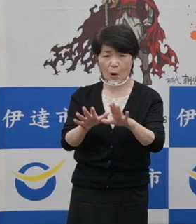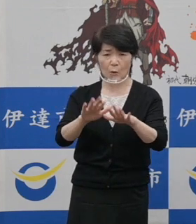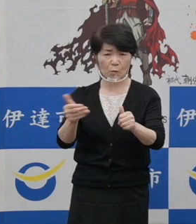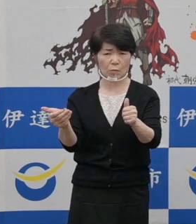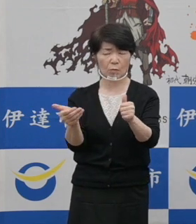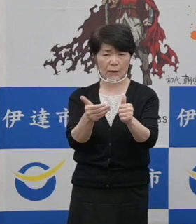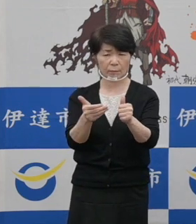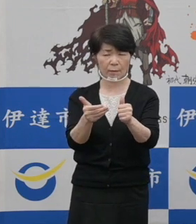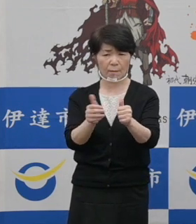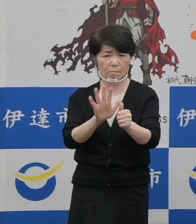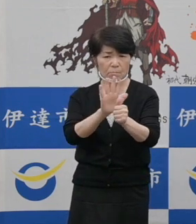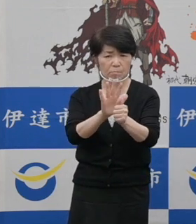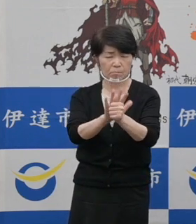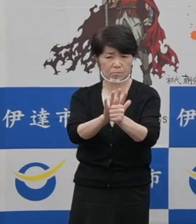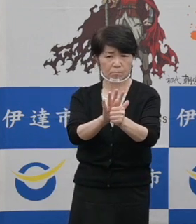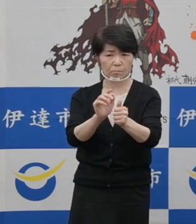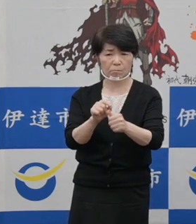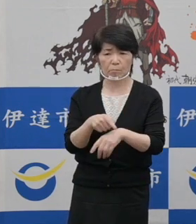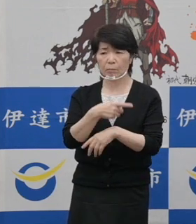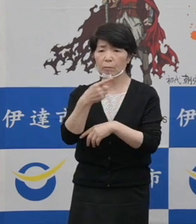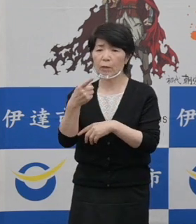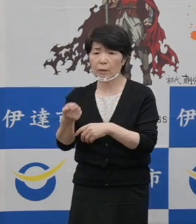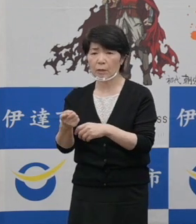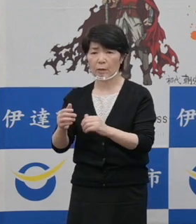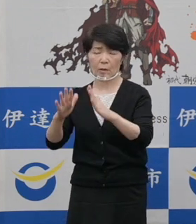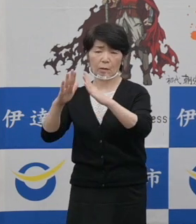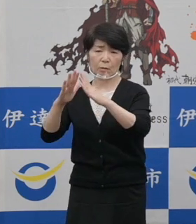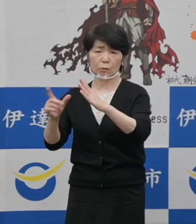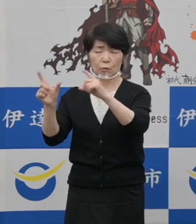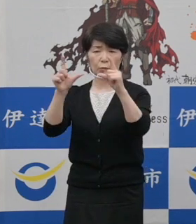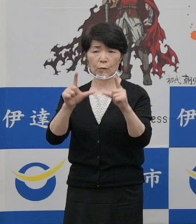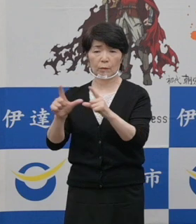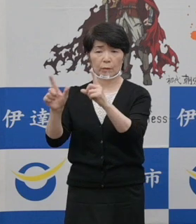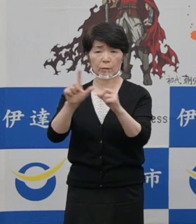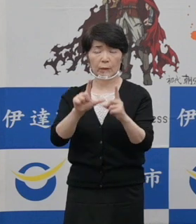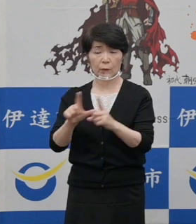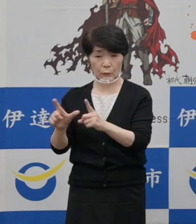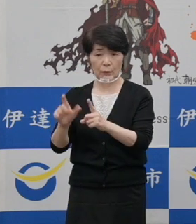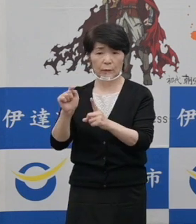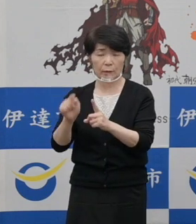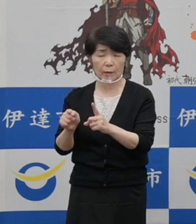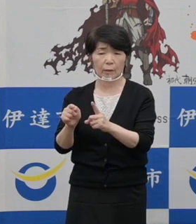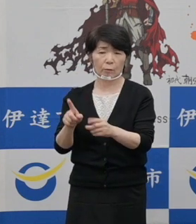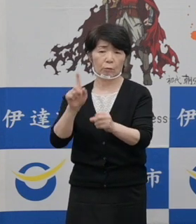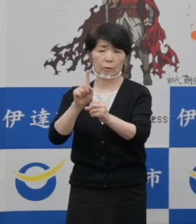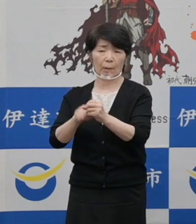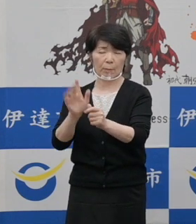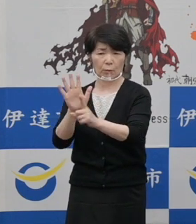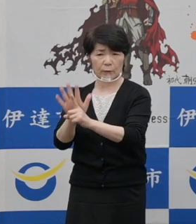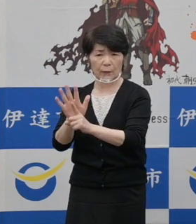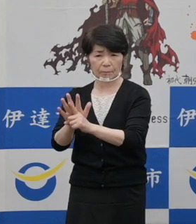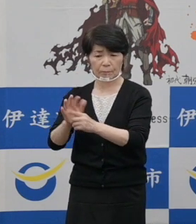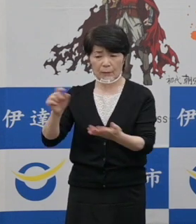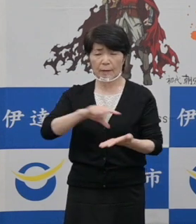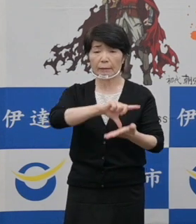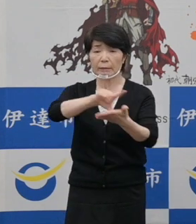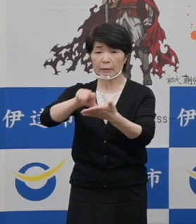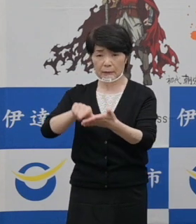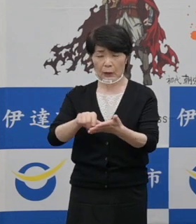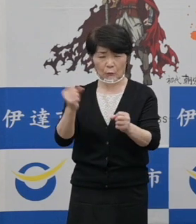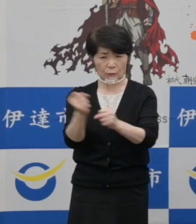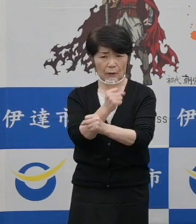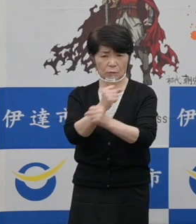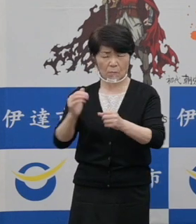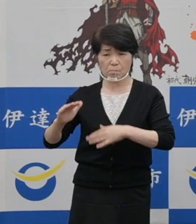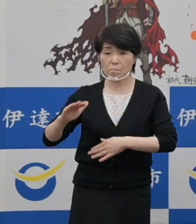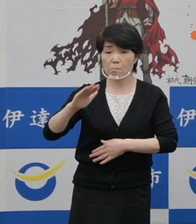充実、住環境の整備、そして新規就農支援など地域の産業振